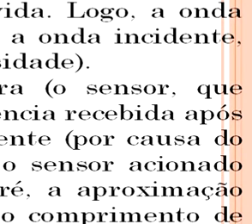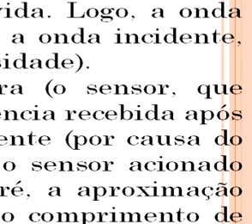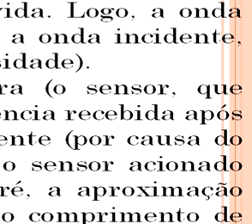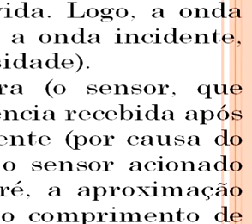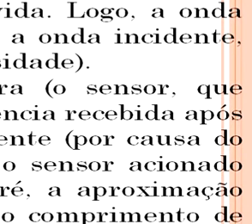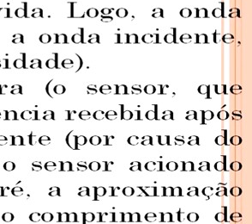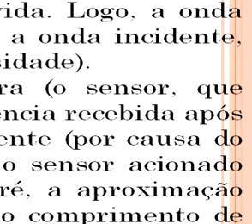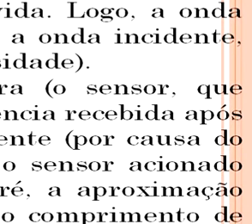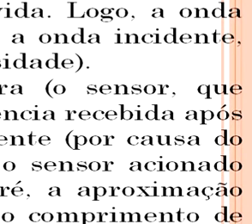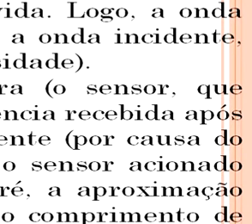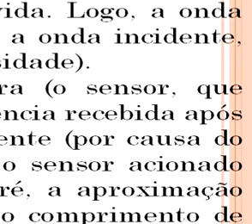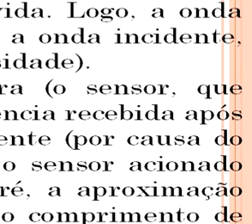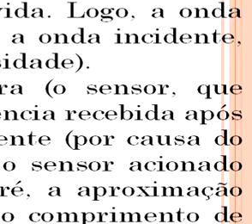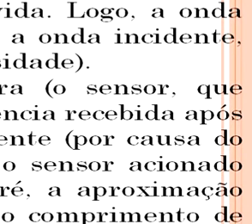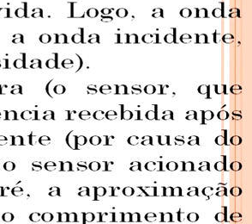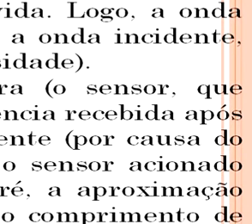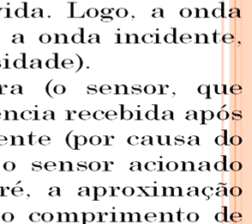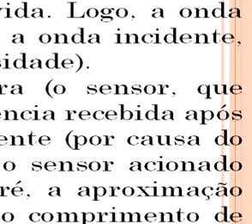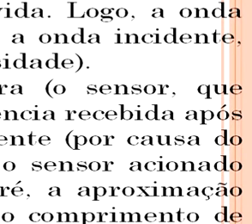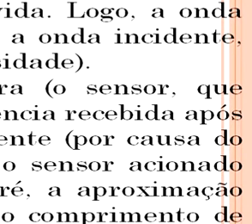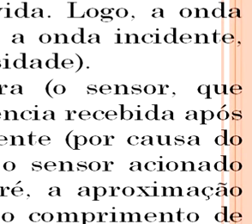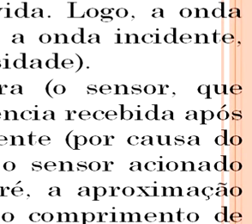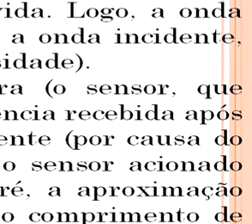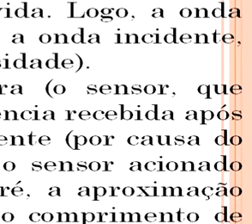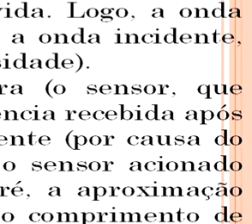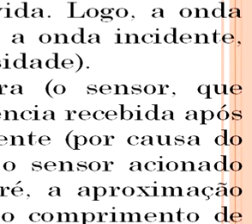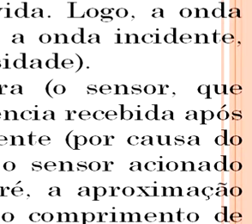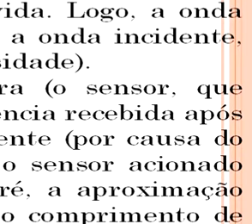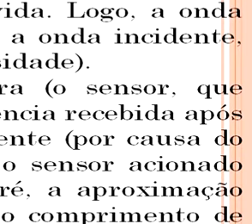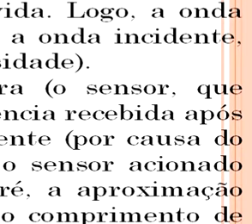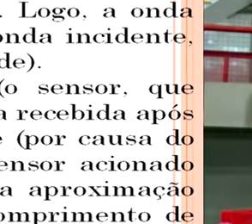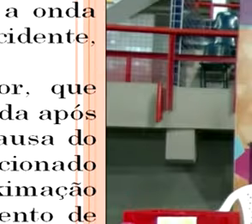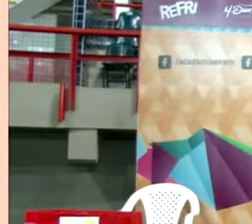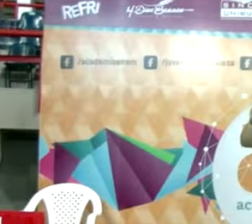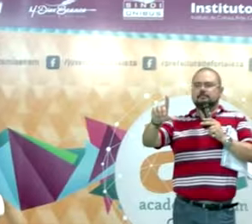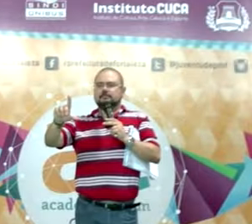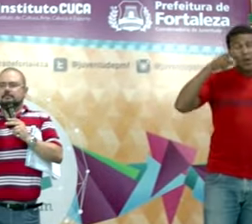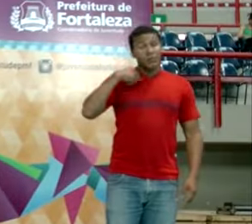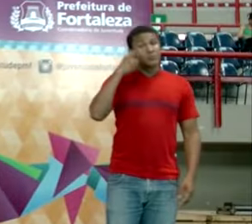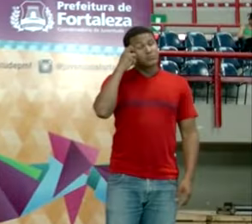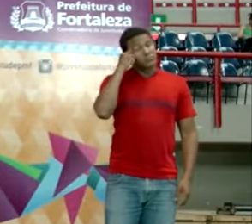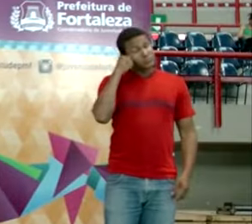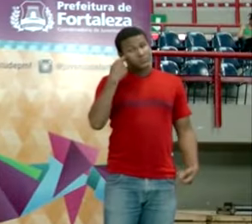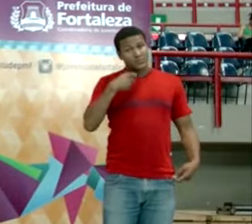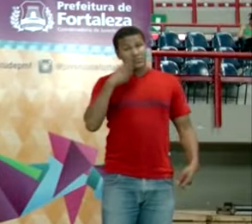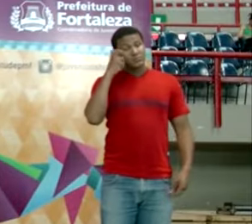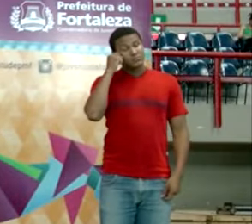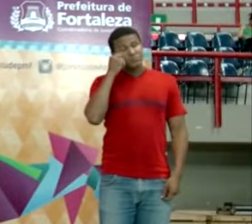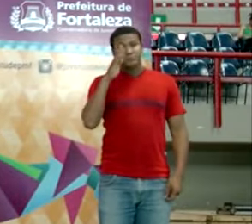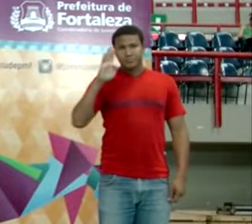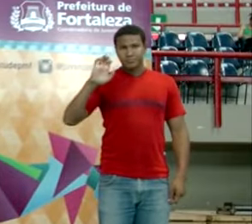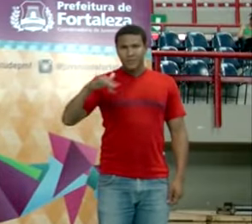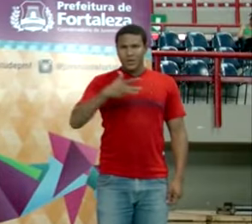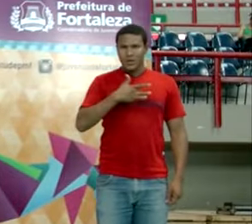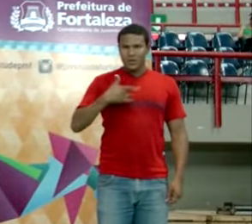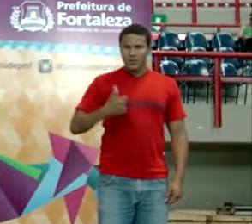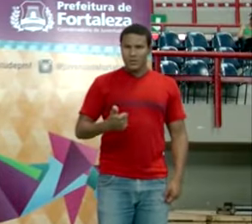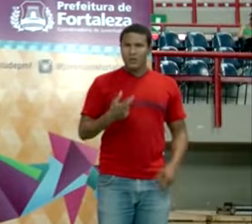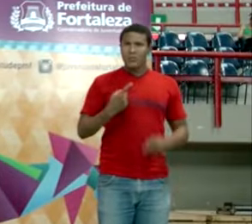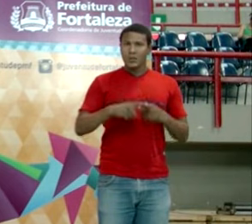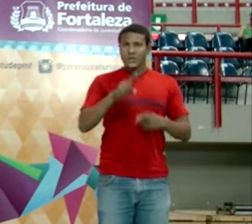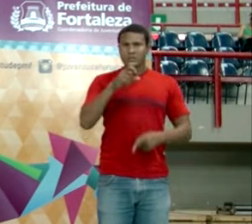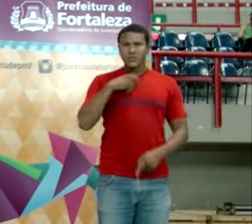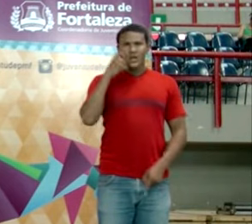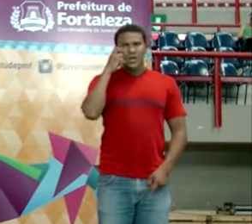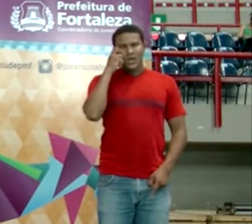vai. Sabe por quê? Porque a nossa memória... Agora, durmam bem, tá? Não é sério. Se você